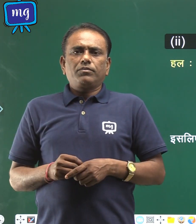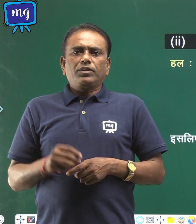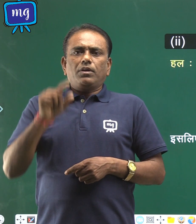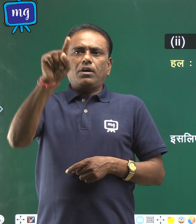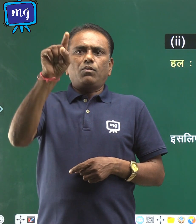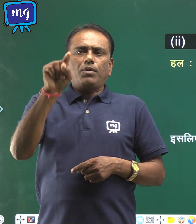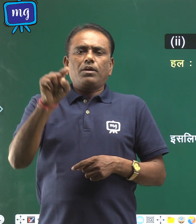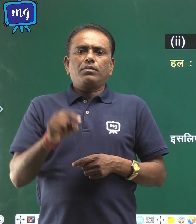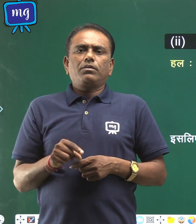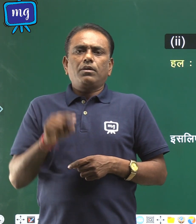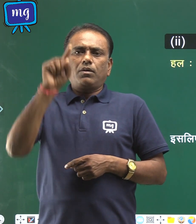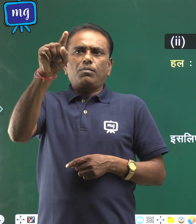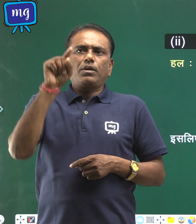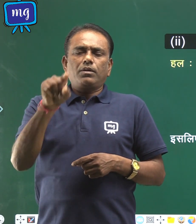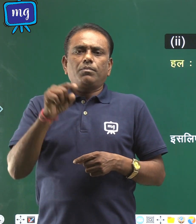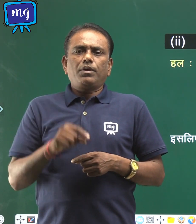अनुपात